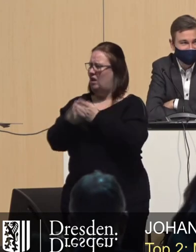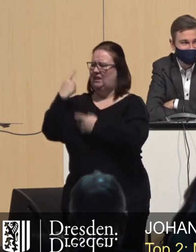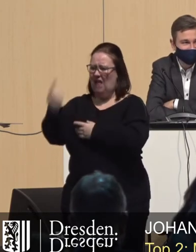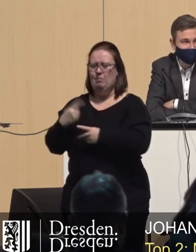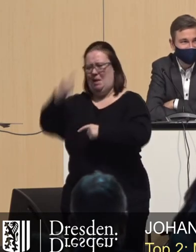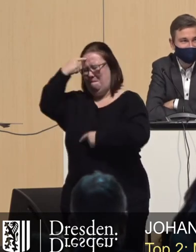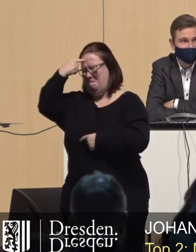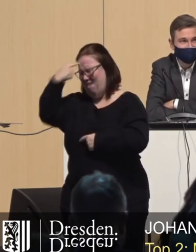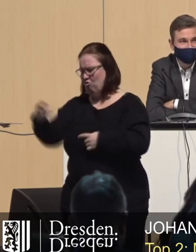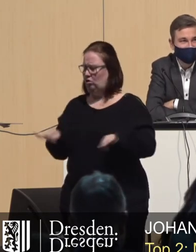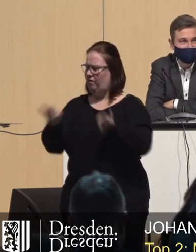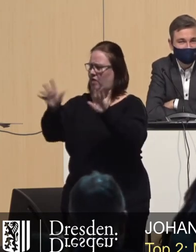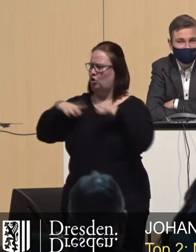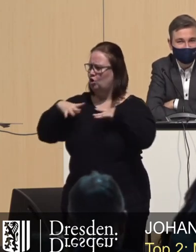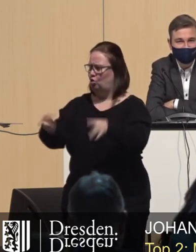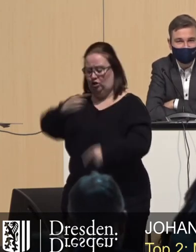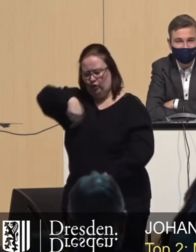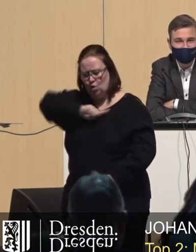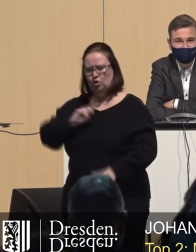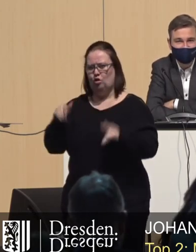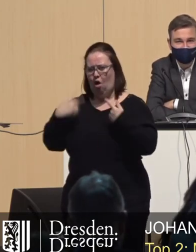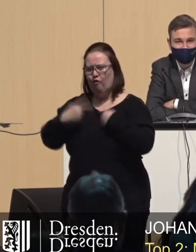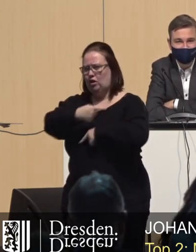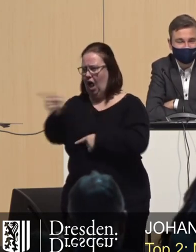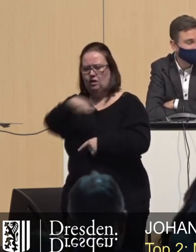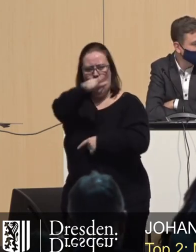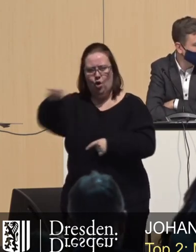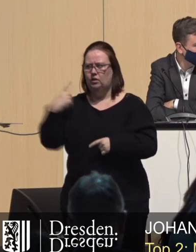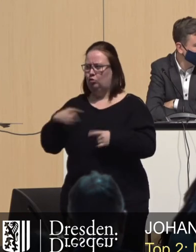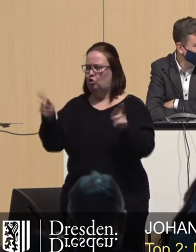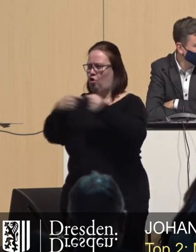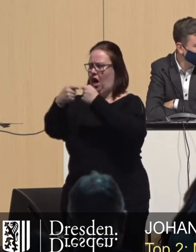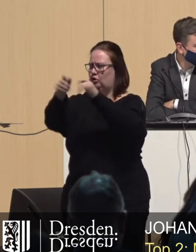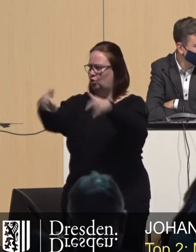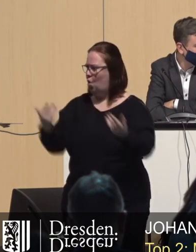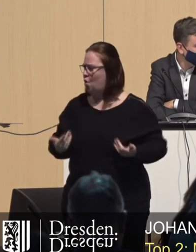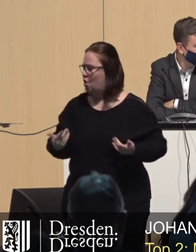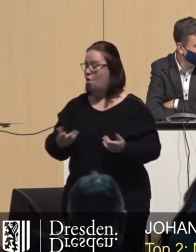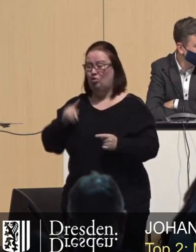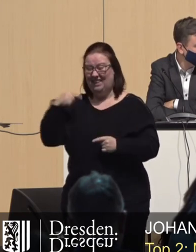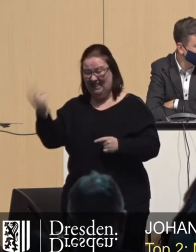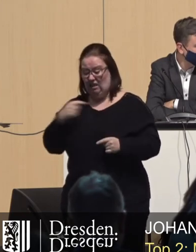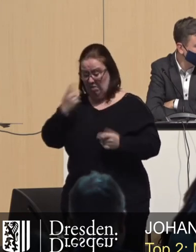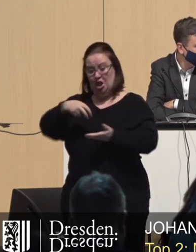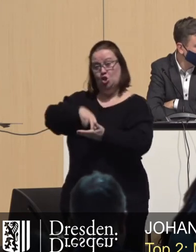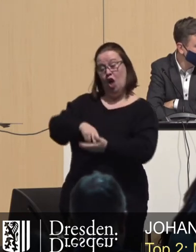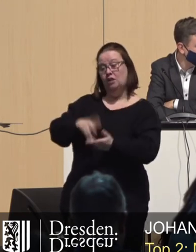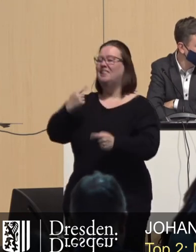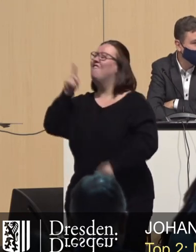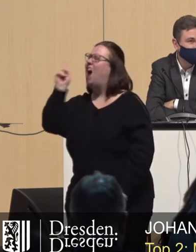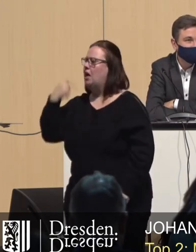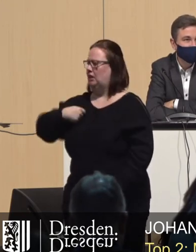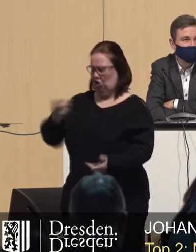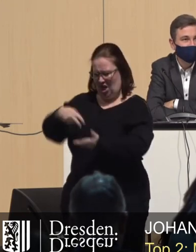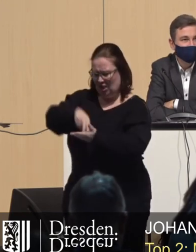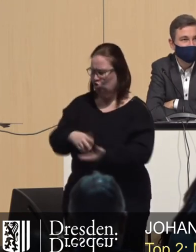gefährden bewusst die Gesundheit nicht nur von uns, sondern von allen Leuten, mit denen Sie in Kontakt kommen. Und Sie stellen sich hier hin, Sie wagen es, sich